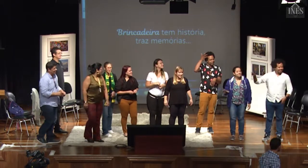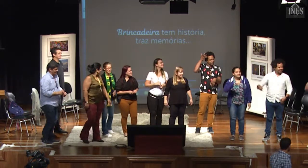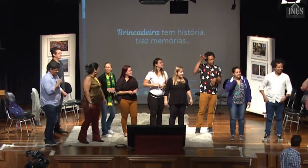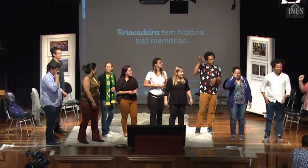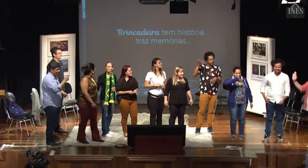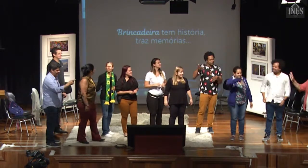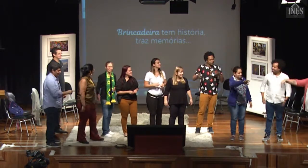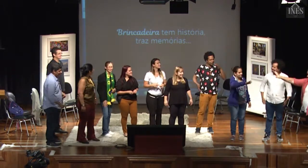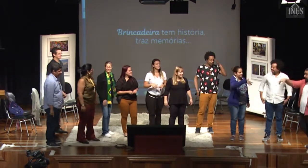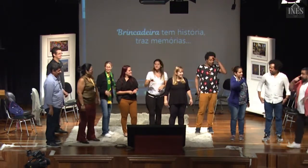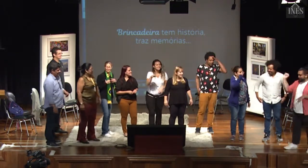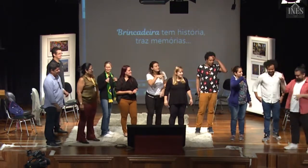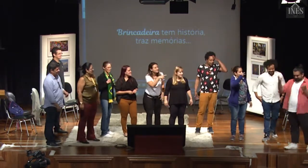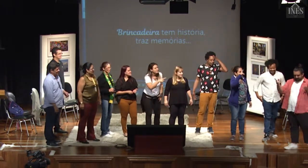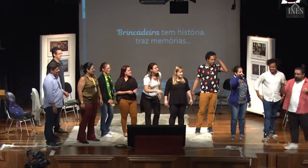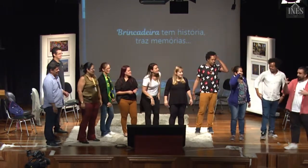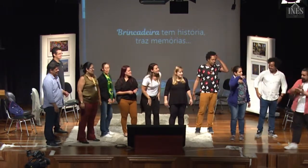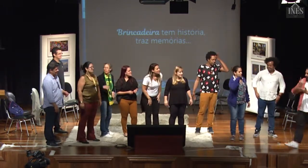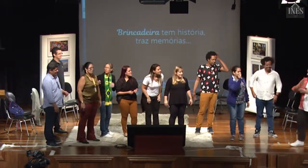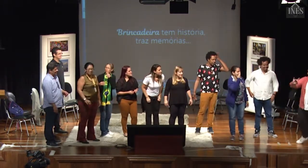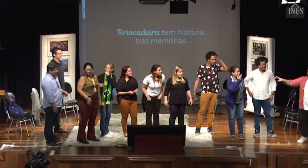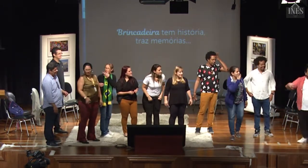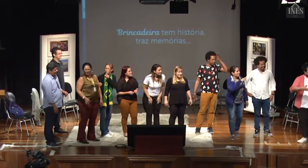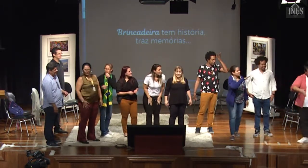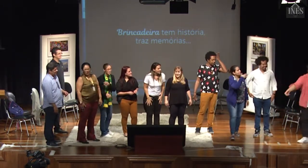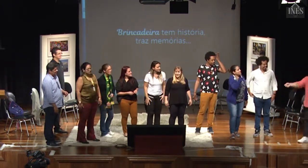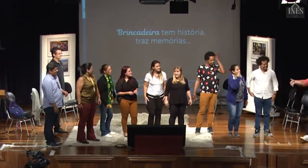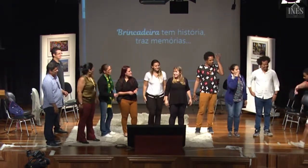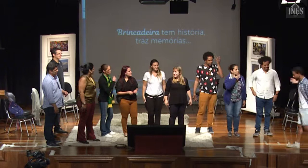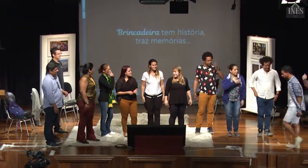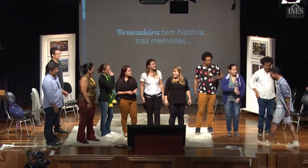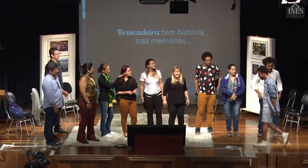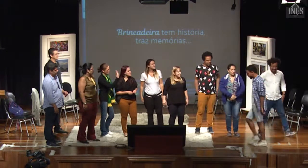Ó, ele vai dizer o que ele entendeu. A percepção dele, vamos lá.